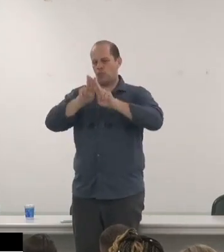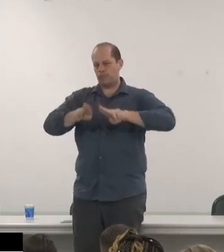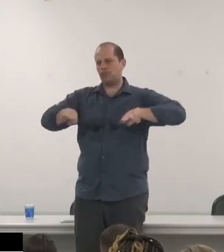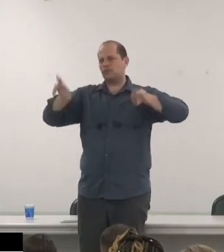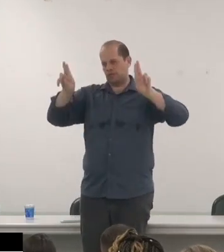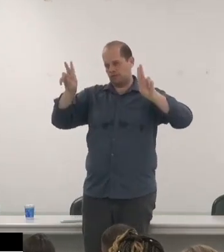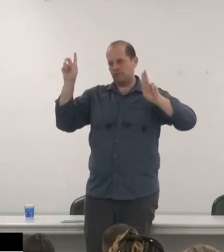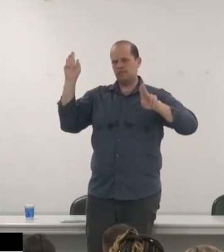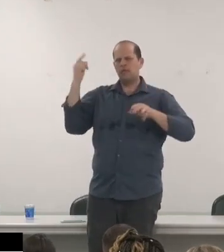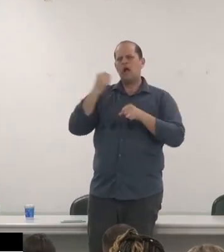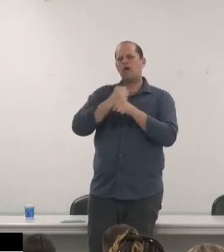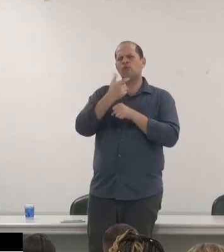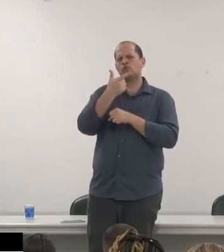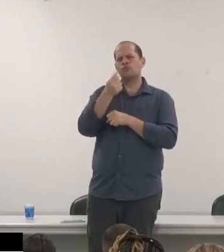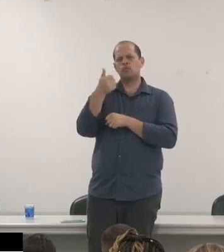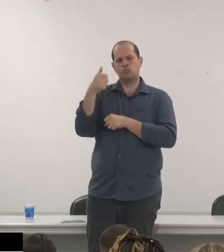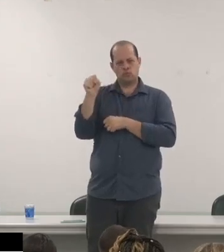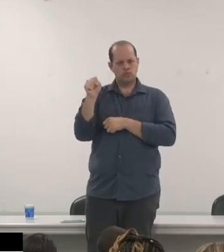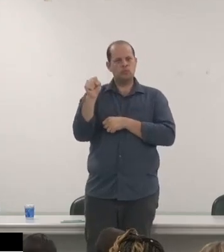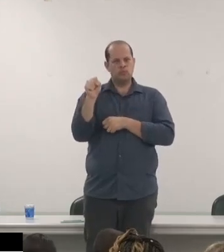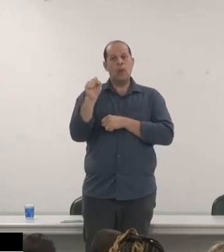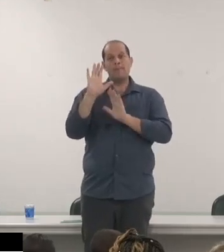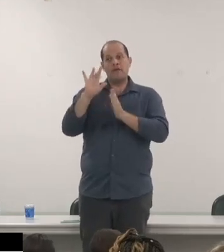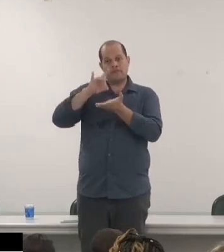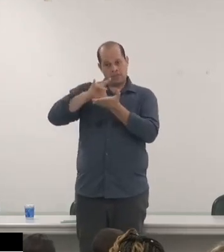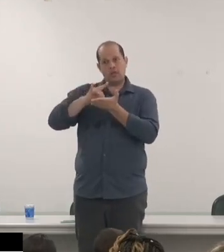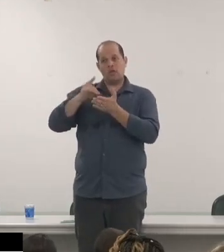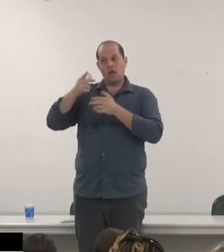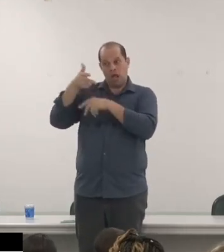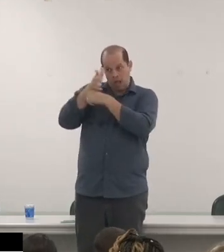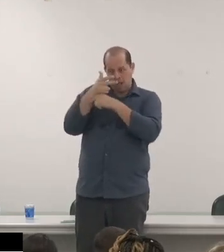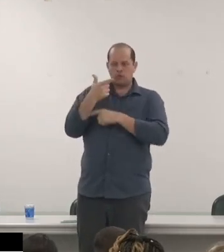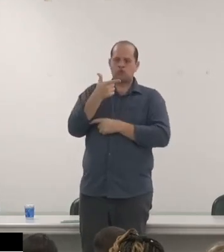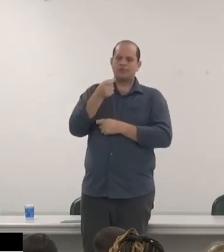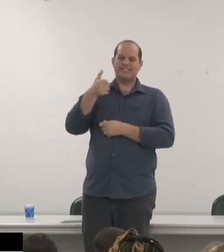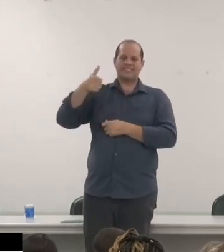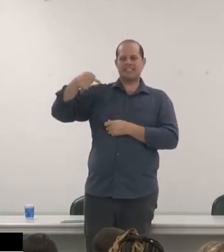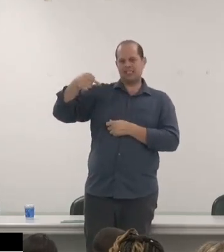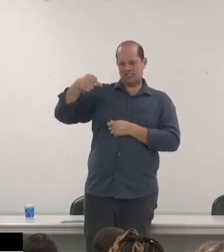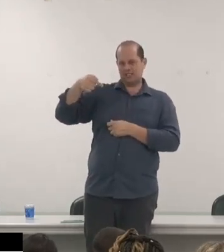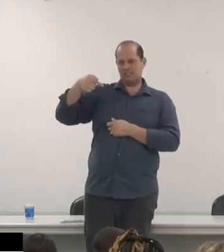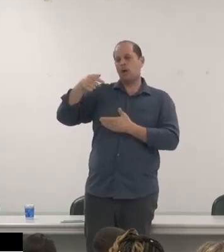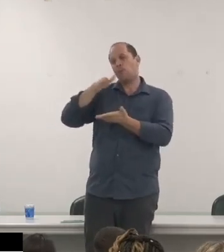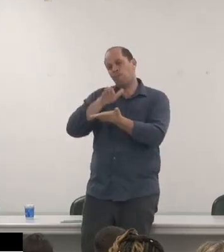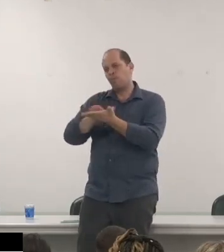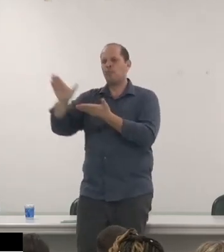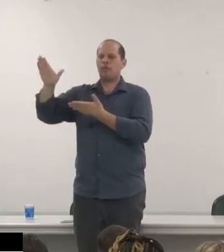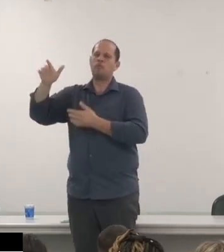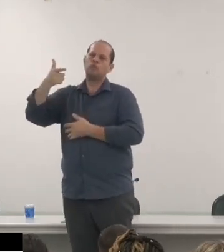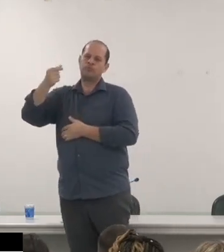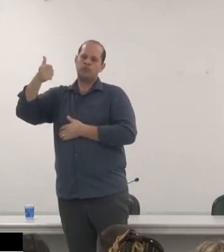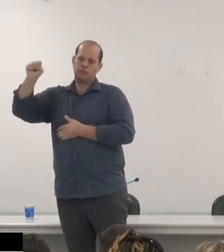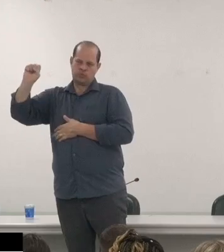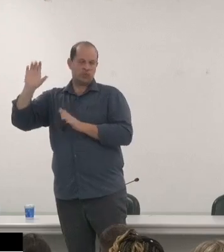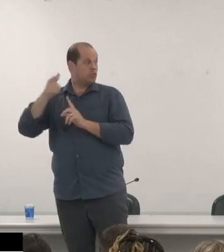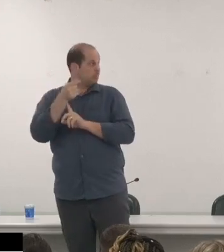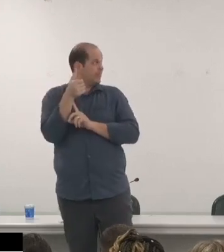então, tem uma perspectiva sociolinguística, foi criado em 2018, na verdade, ele foi gravado em